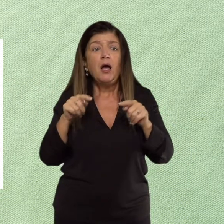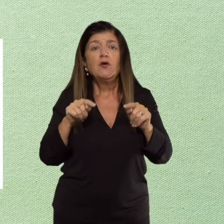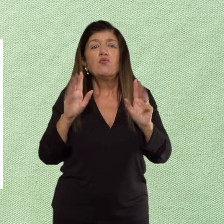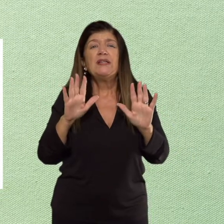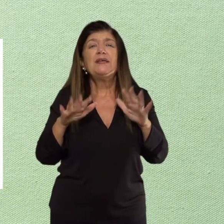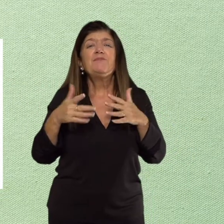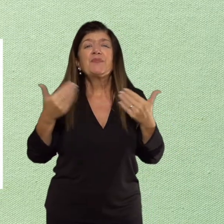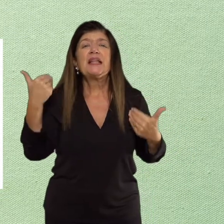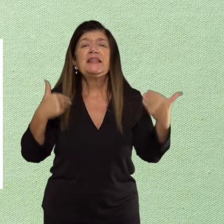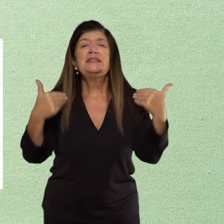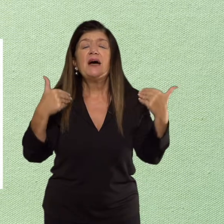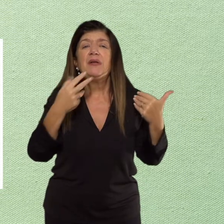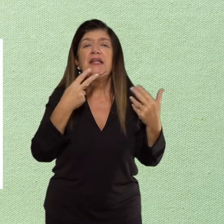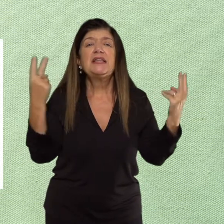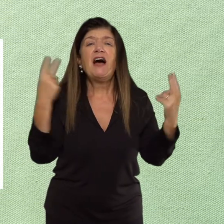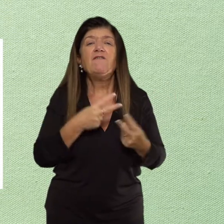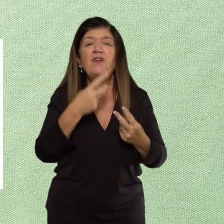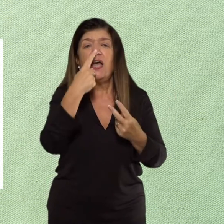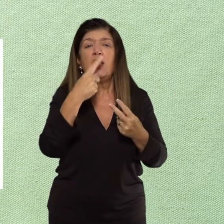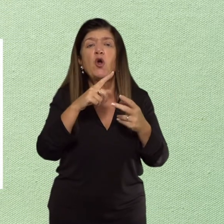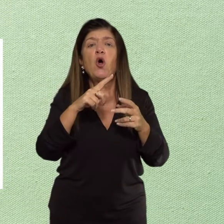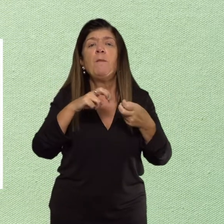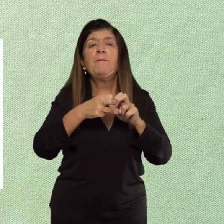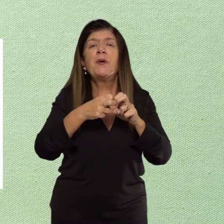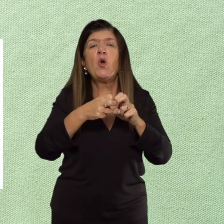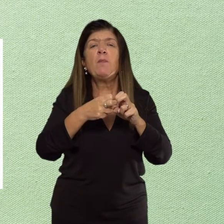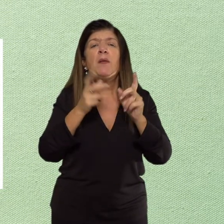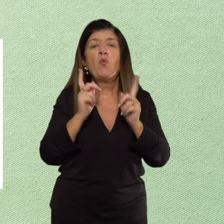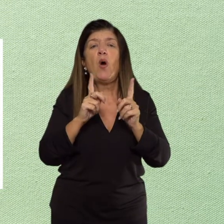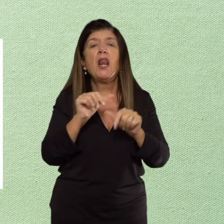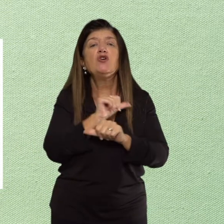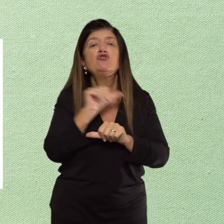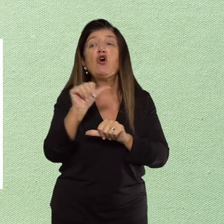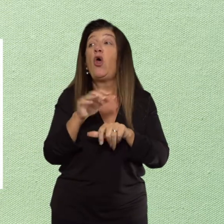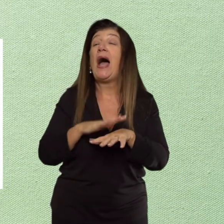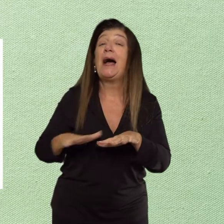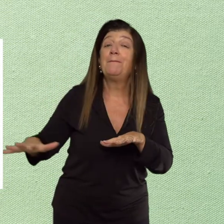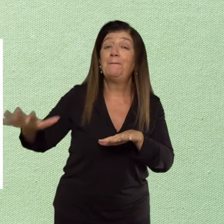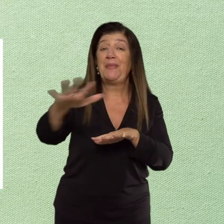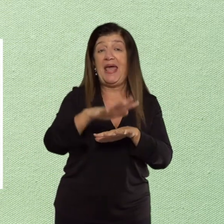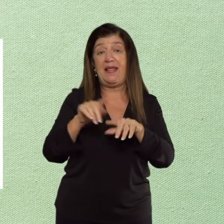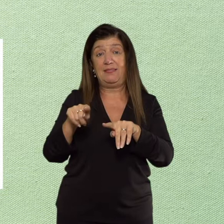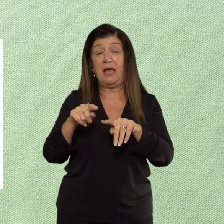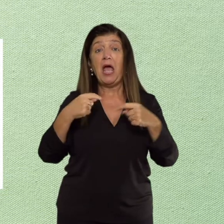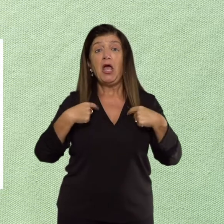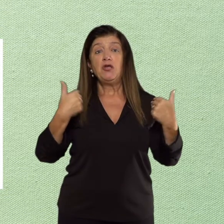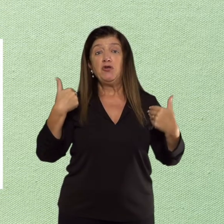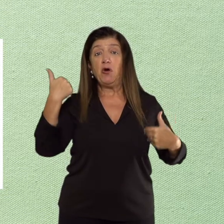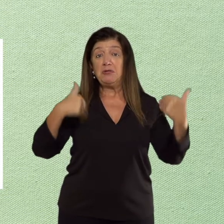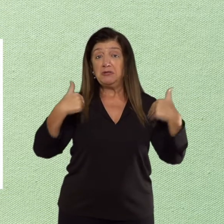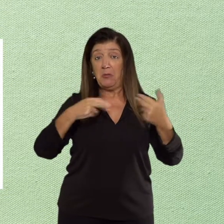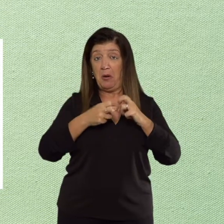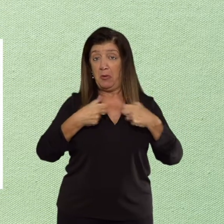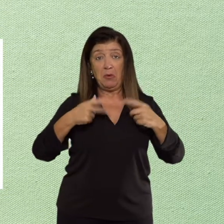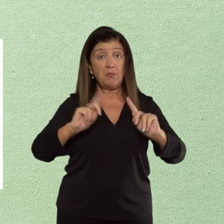cioè almeno sotto il mio punto di vista da architetto, la disabilità è creata dall'ambiente